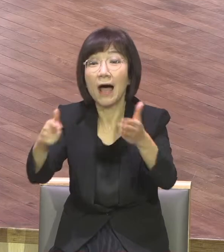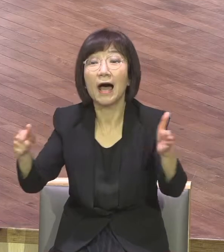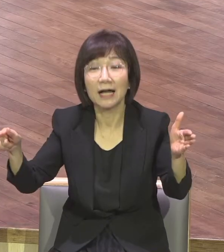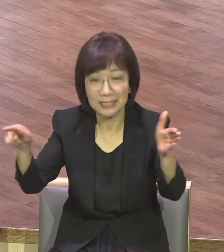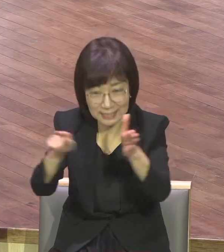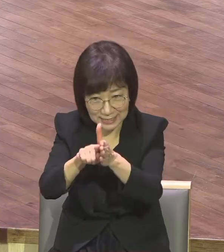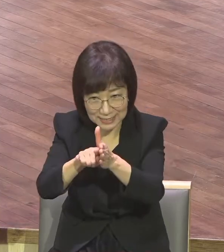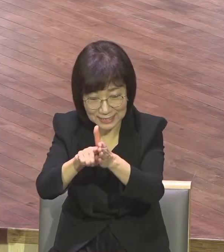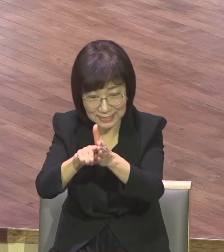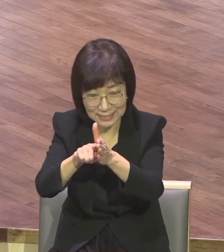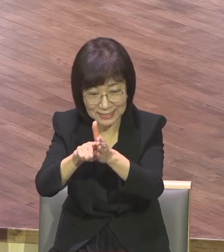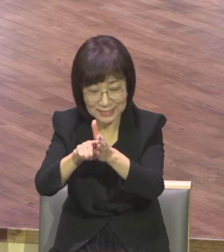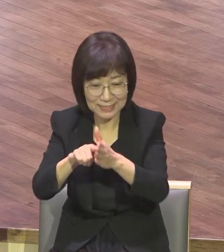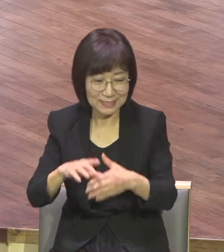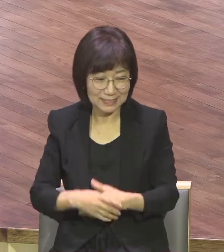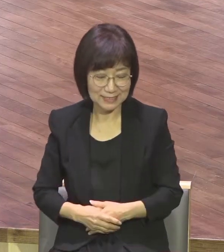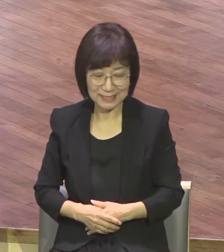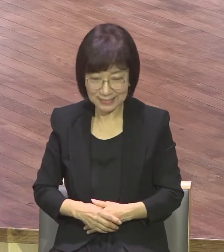착한 일을 시작하신 분이